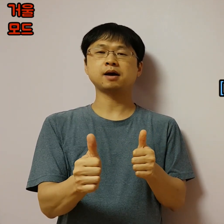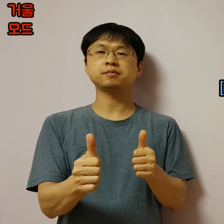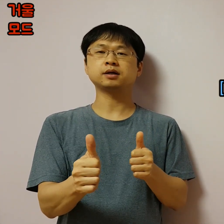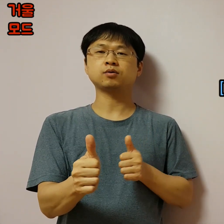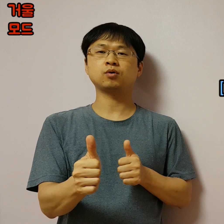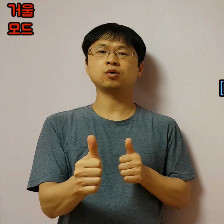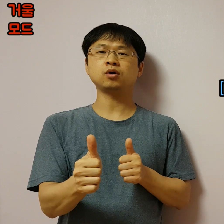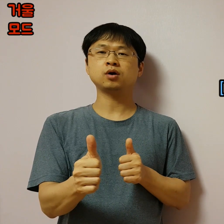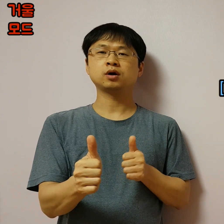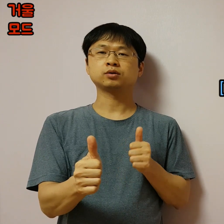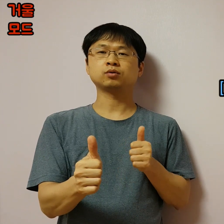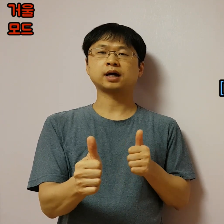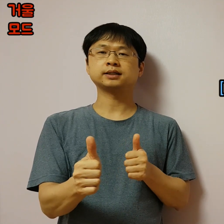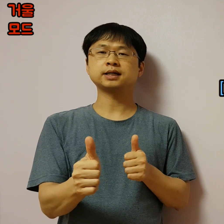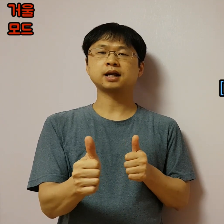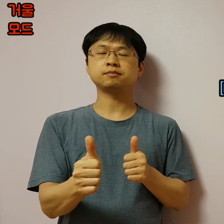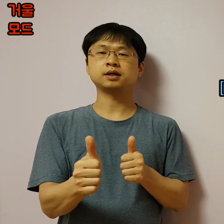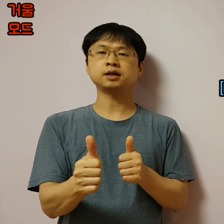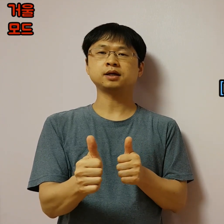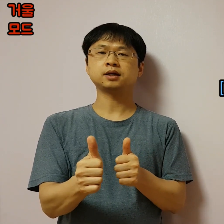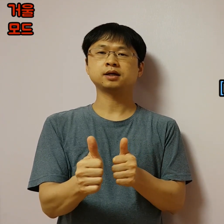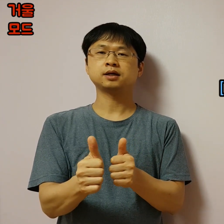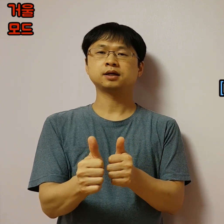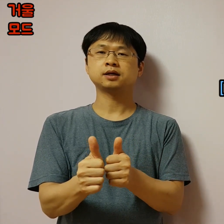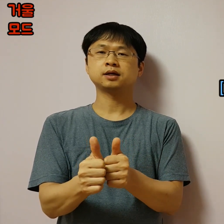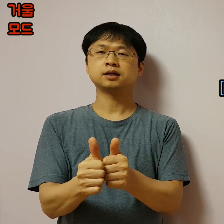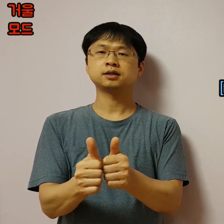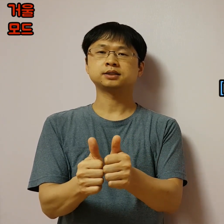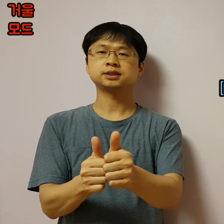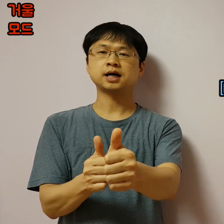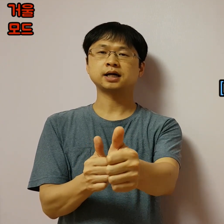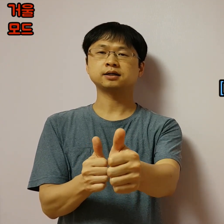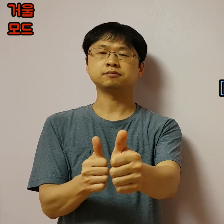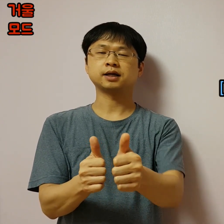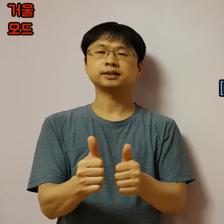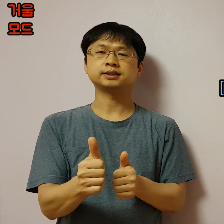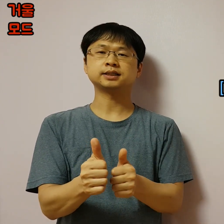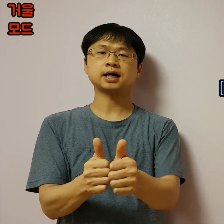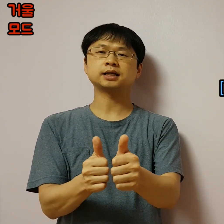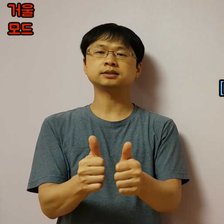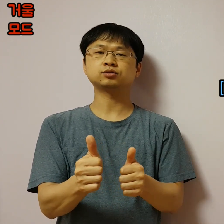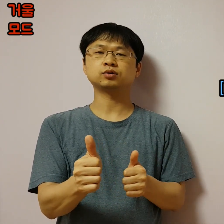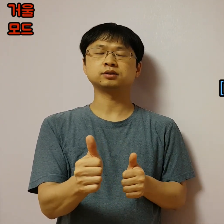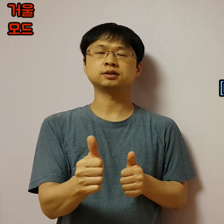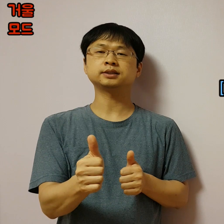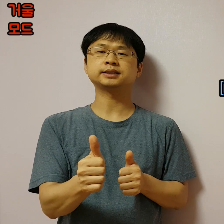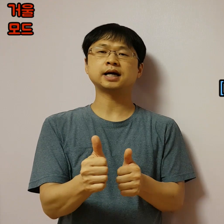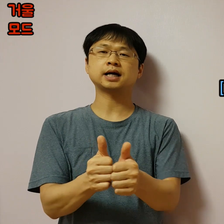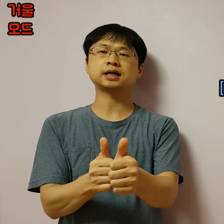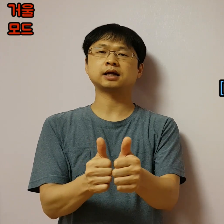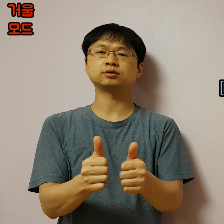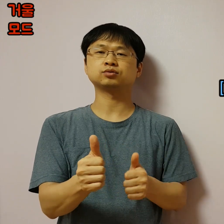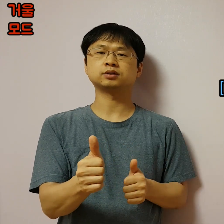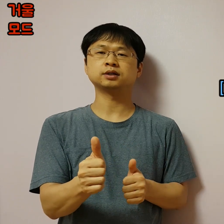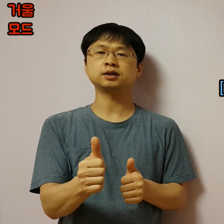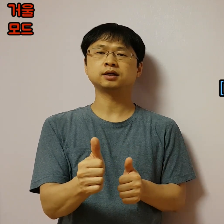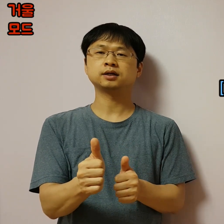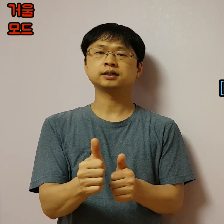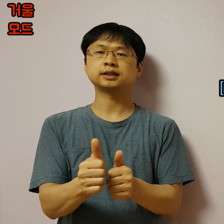한 명 있고 또 다른 사람이 지나가는 겁니다. 지나가는 수어를 지나가다라는 수어를